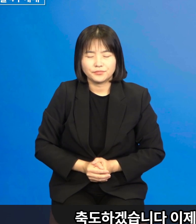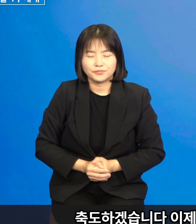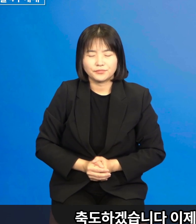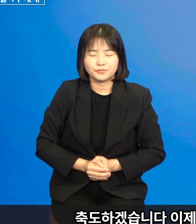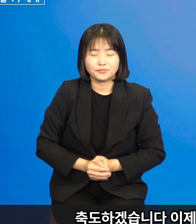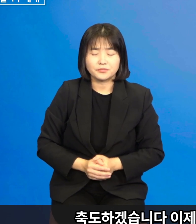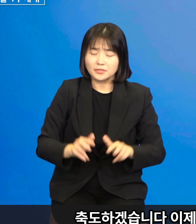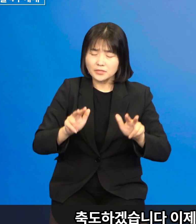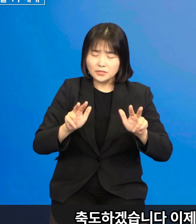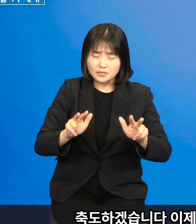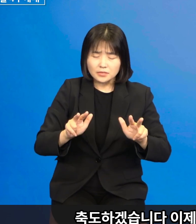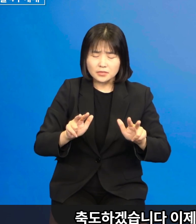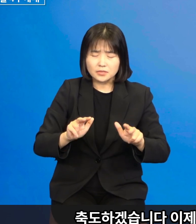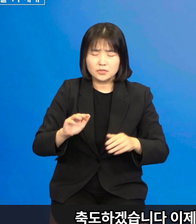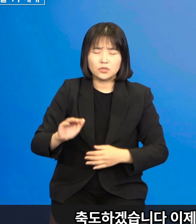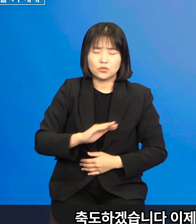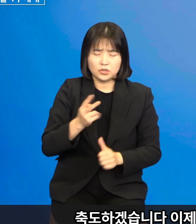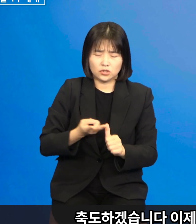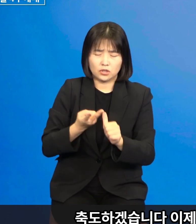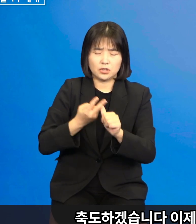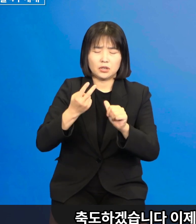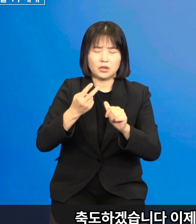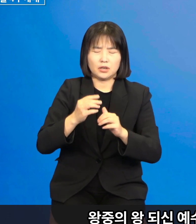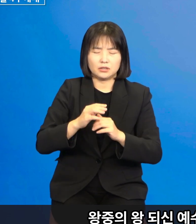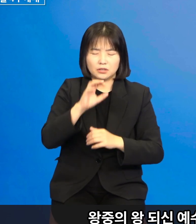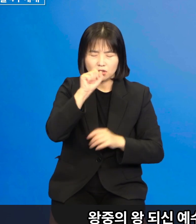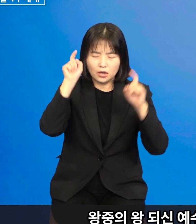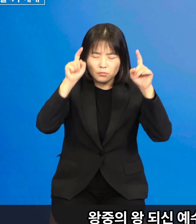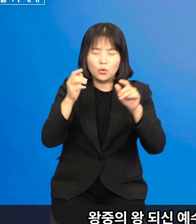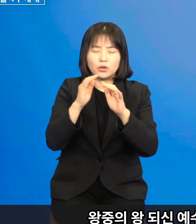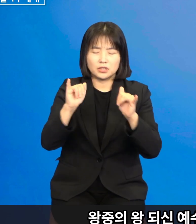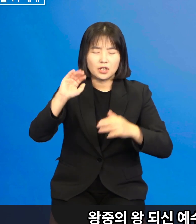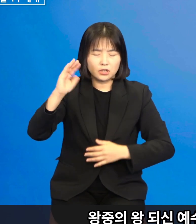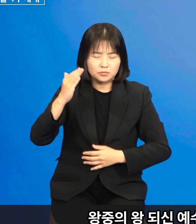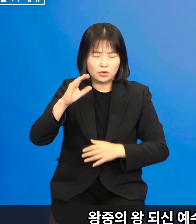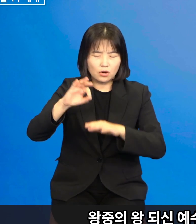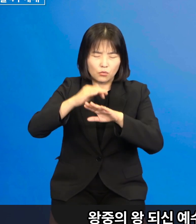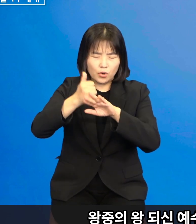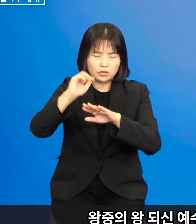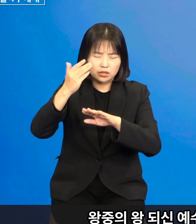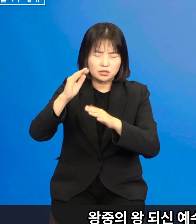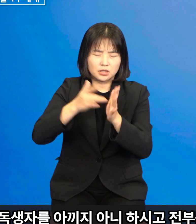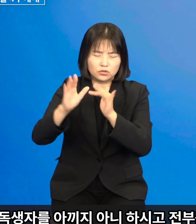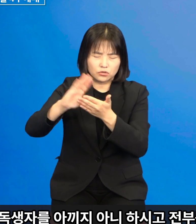축도하겠습니다. 이제는 우리 선한 목자 되시며 왕중의 왕 되신 예수 그리스도의 크신